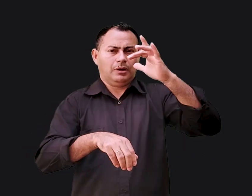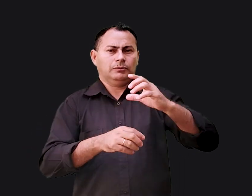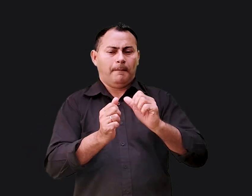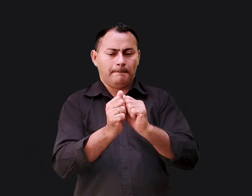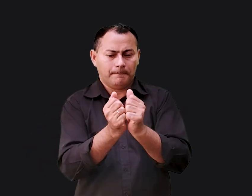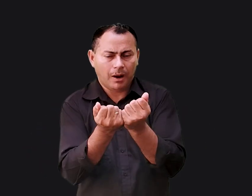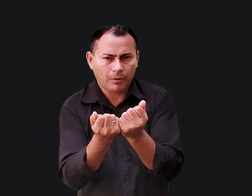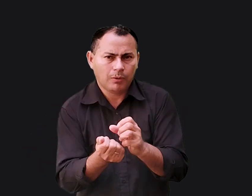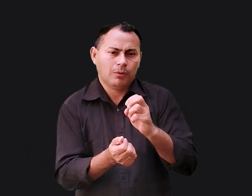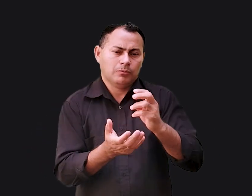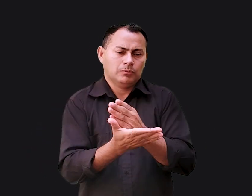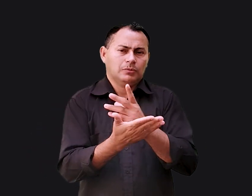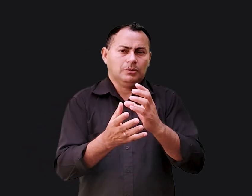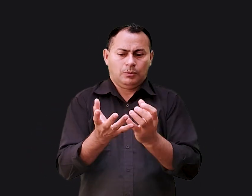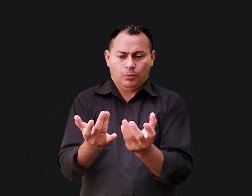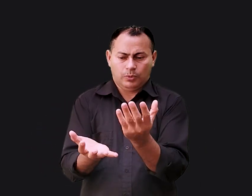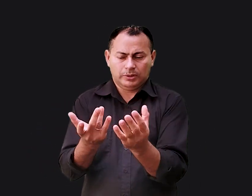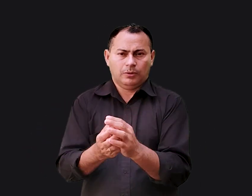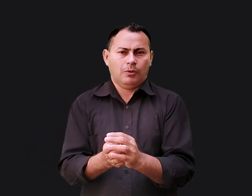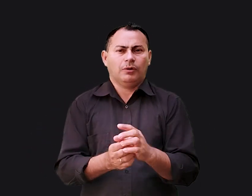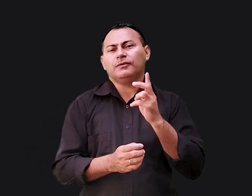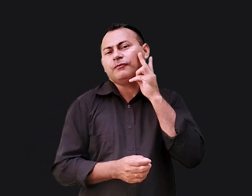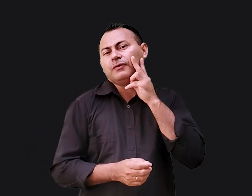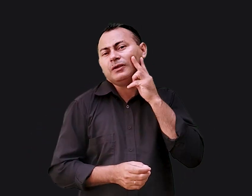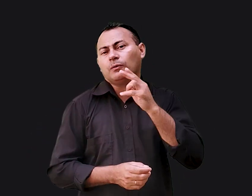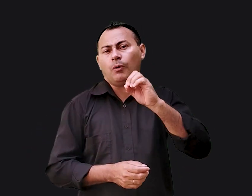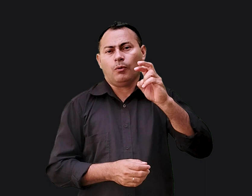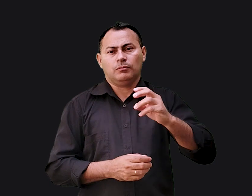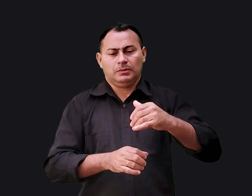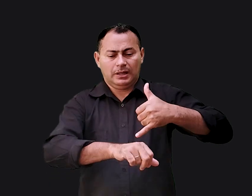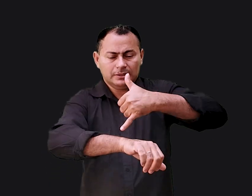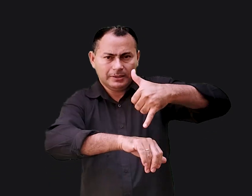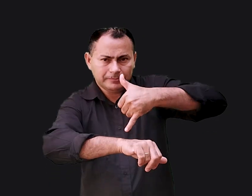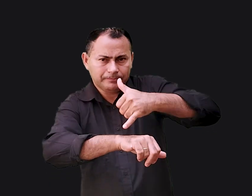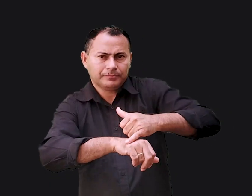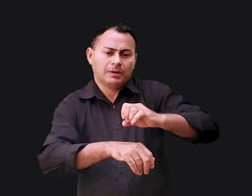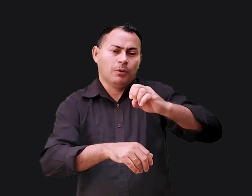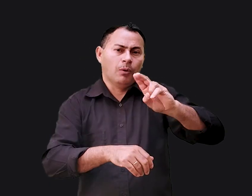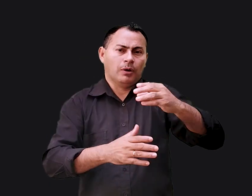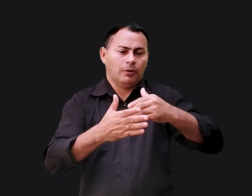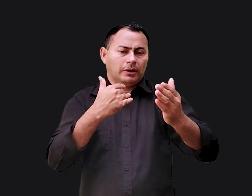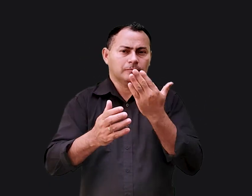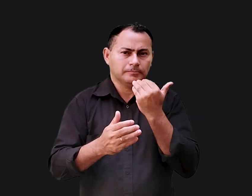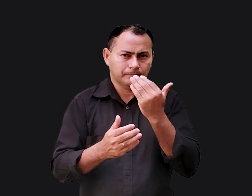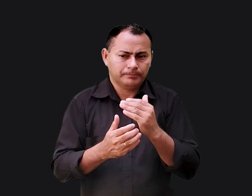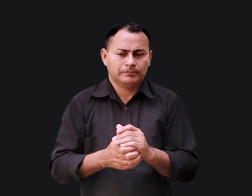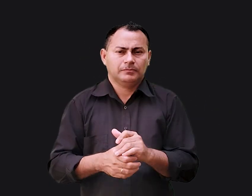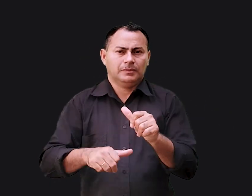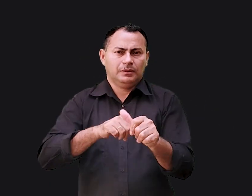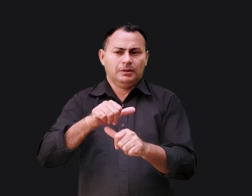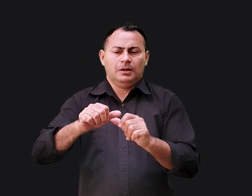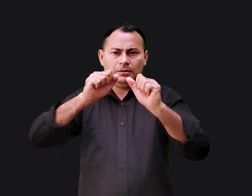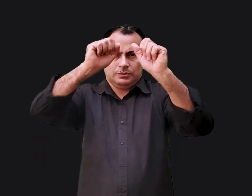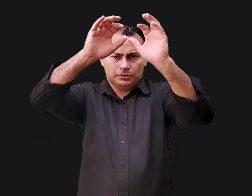num pão, ou em algo cozido, ou em vinho, ou em azeite, ou em qualquer comida, isso ficará